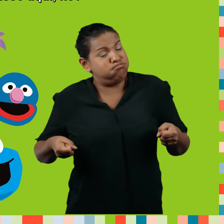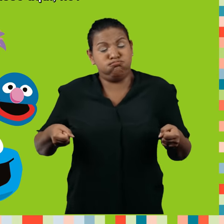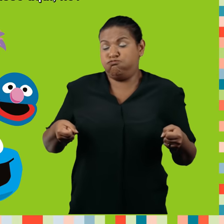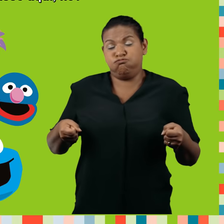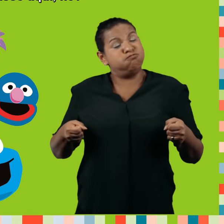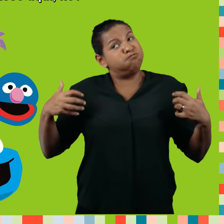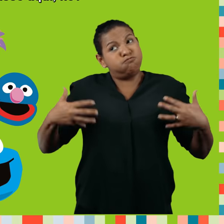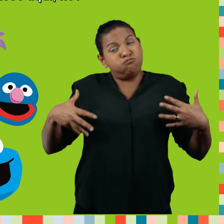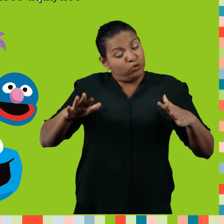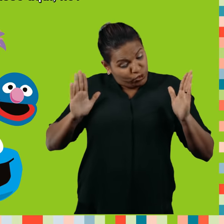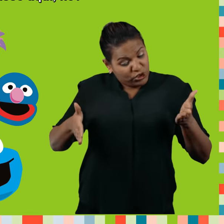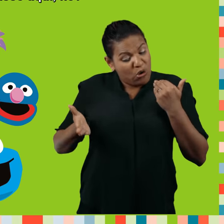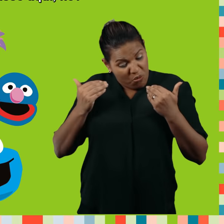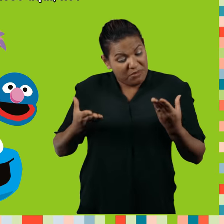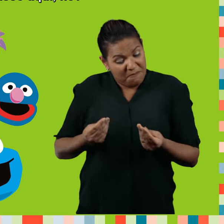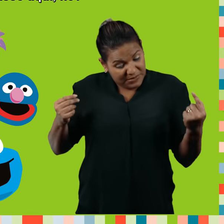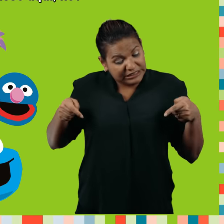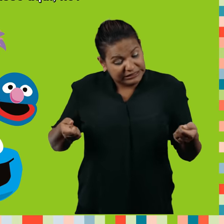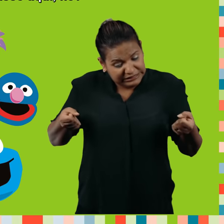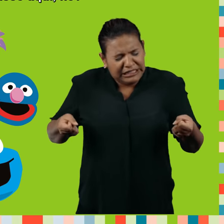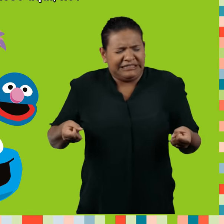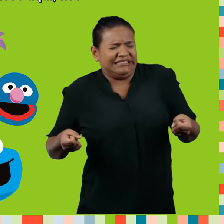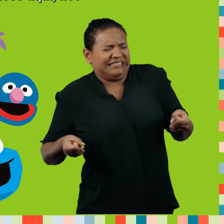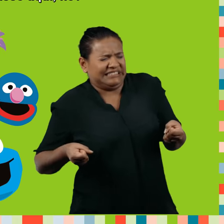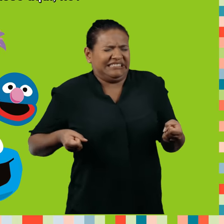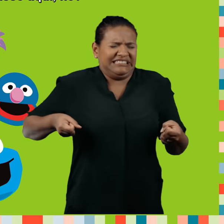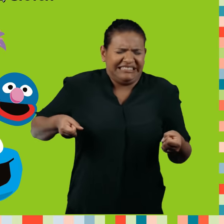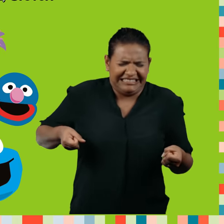Eu acho que já vai dar pra comer bem com isso aqui, né?